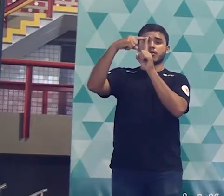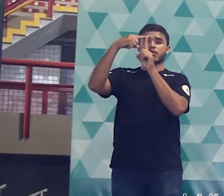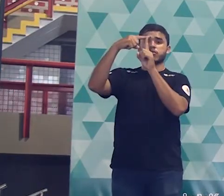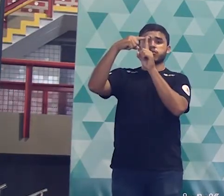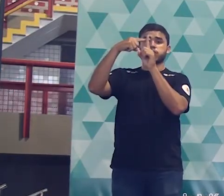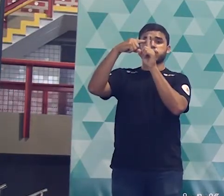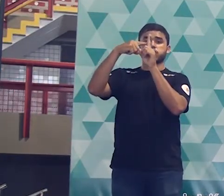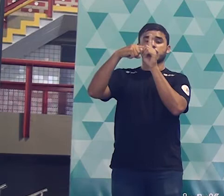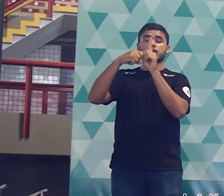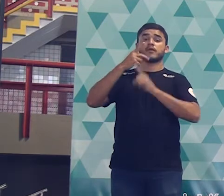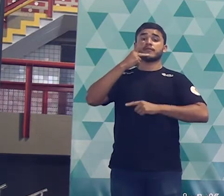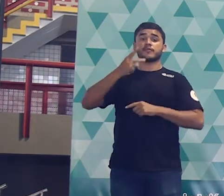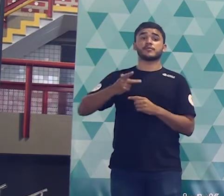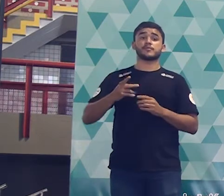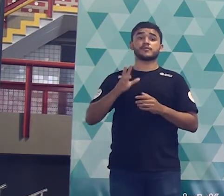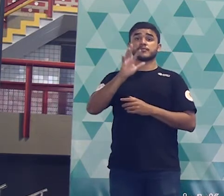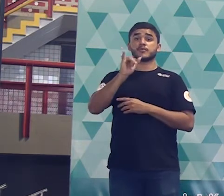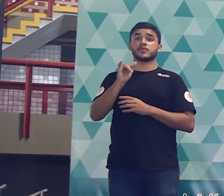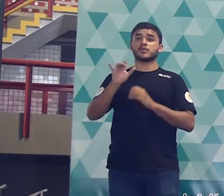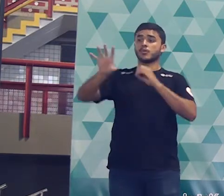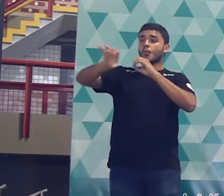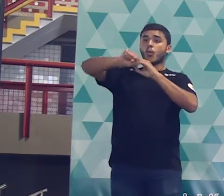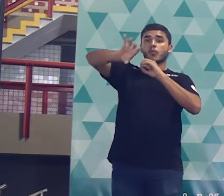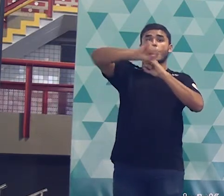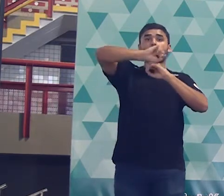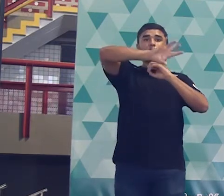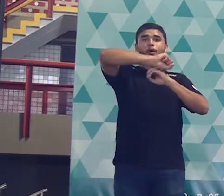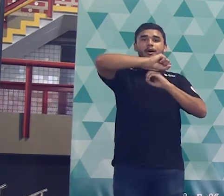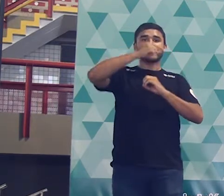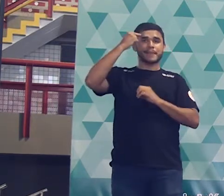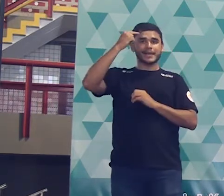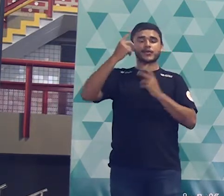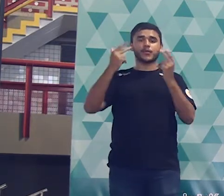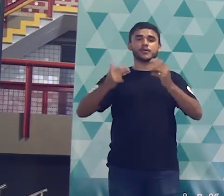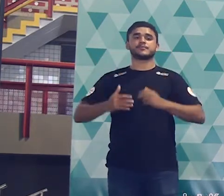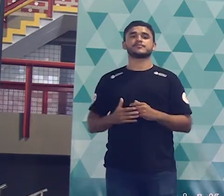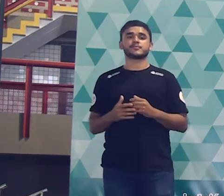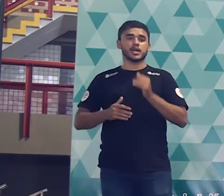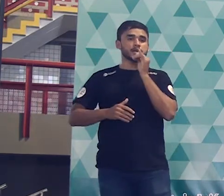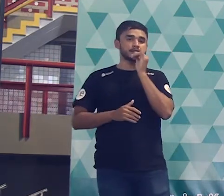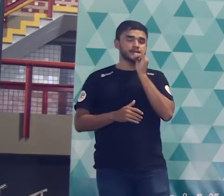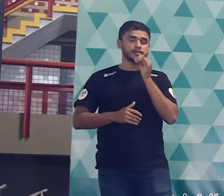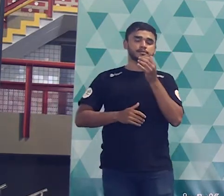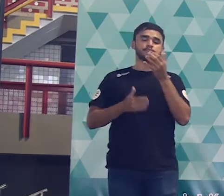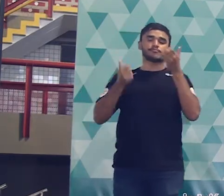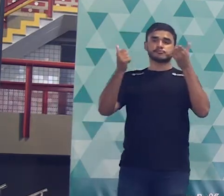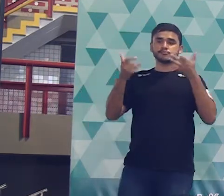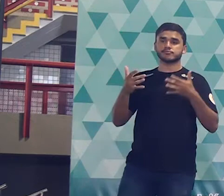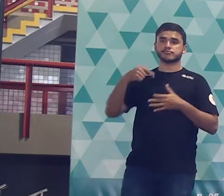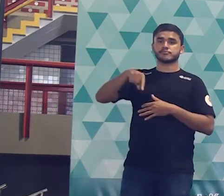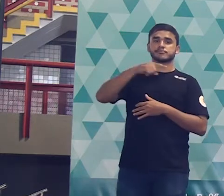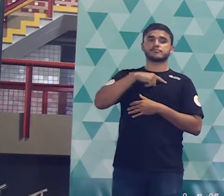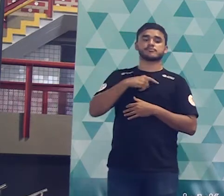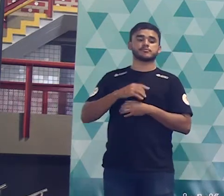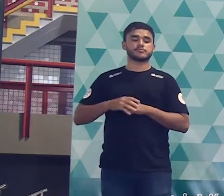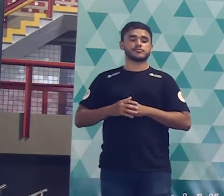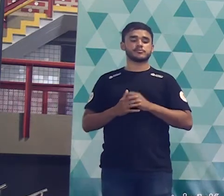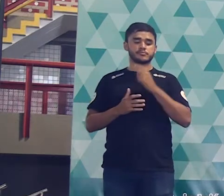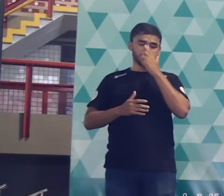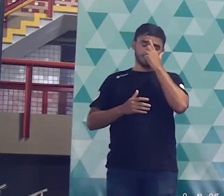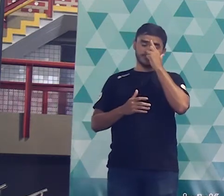que a transformação aconteça, ele roubou o calor do ambiente. Exemplos, voltando aqui para a nossa mudança de estado